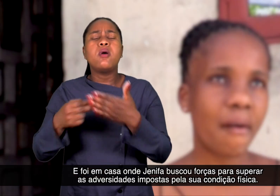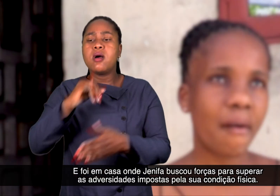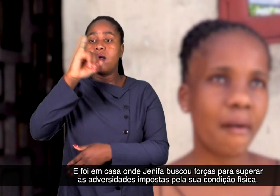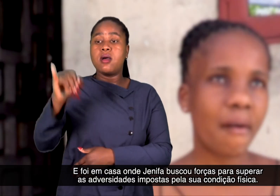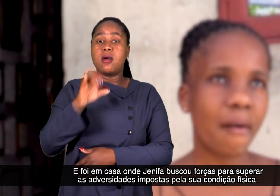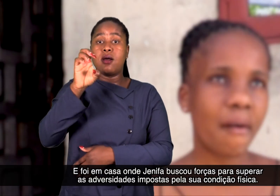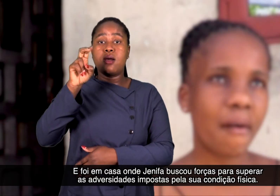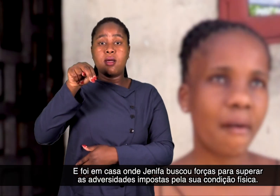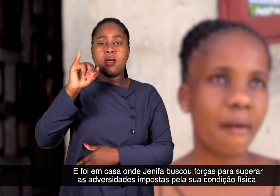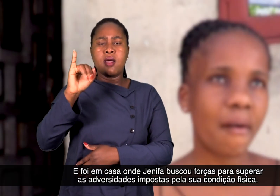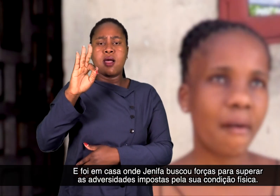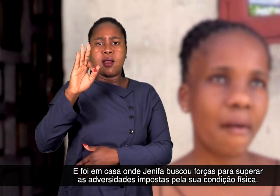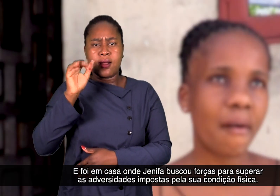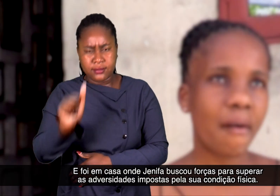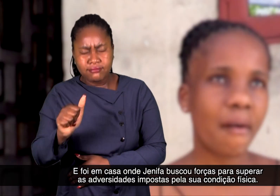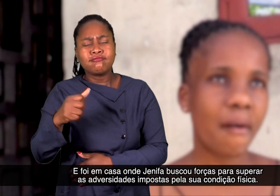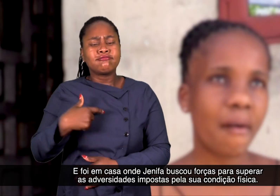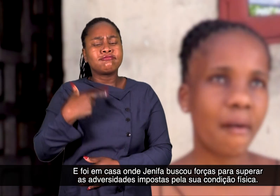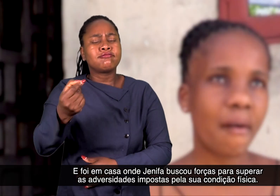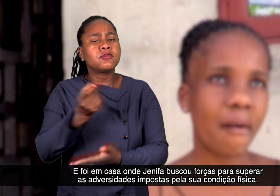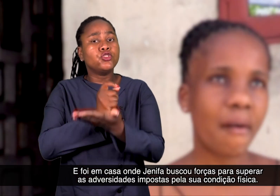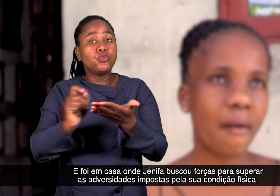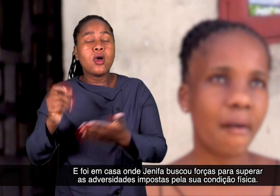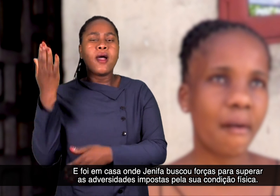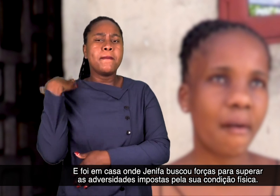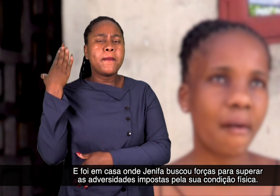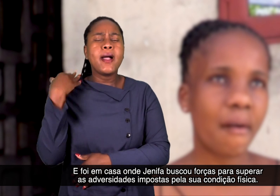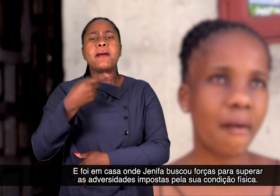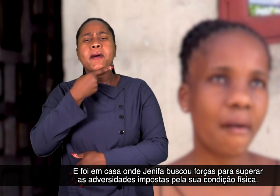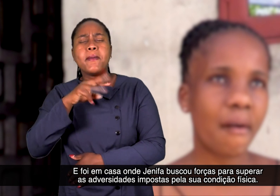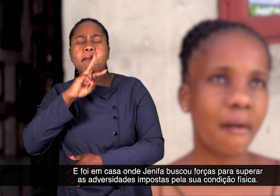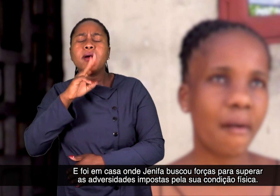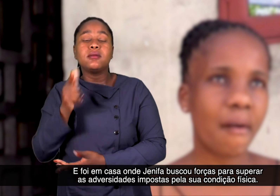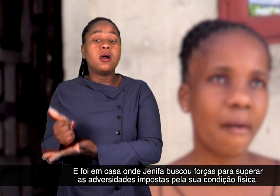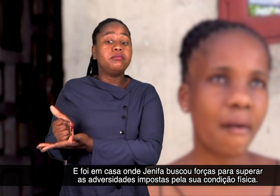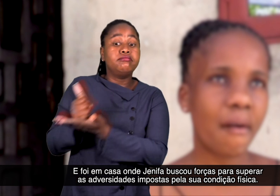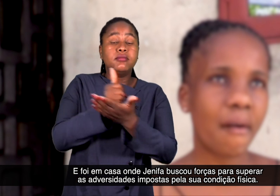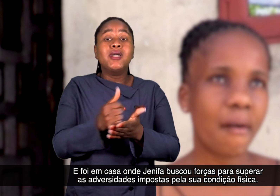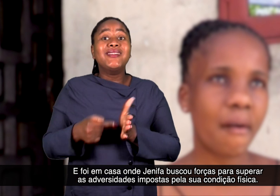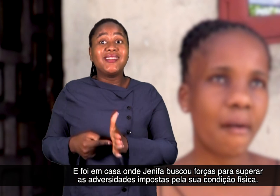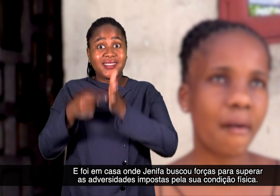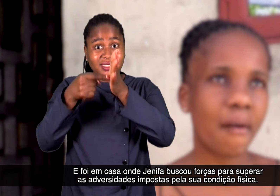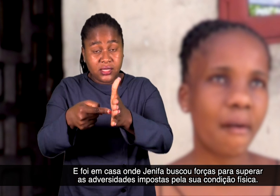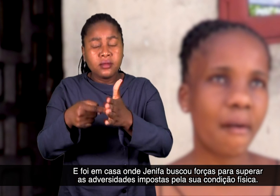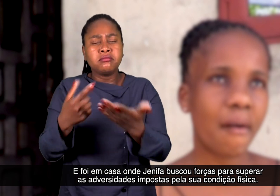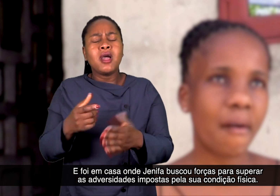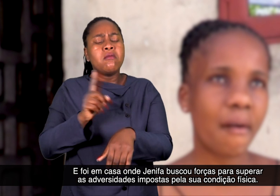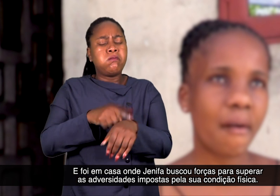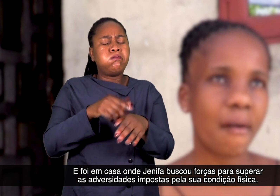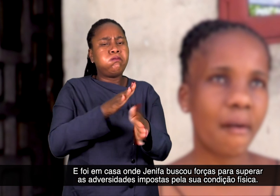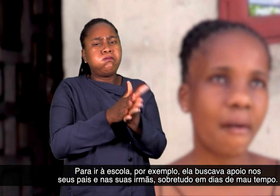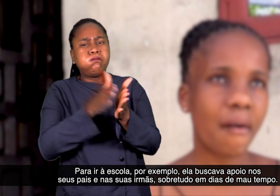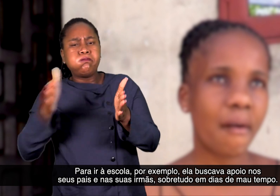E foi em casa onde Jennifer buscou forças para superar as adversidades impostas pela sua condição